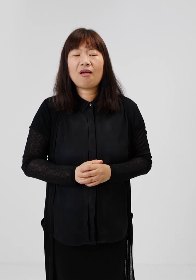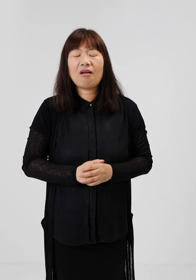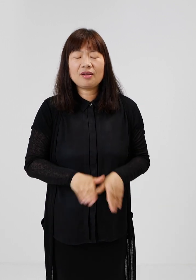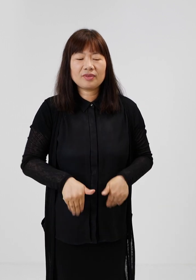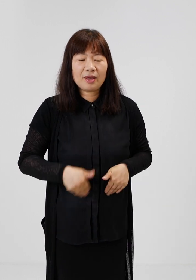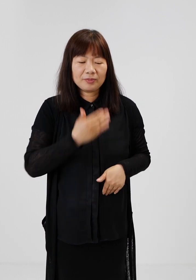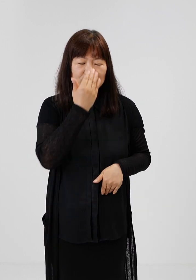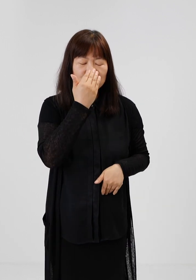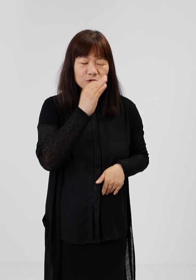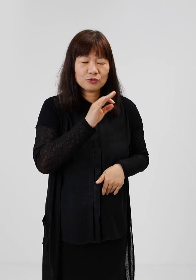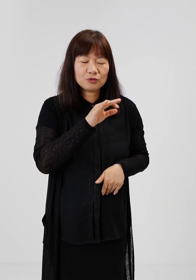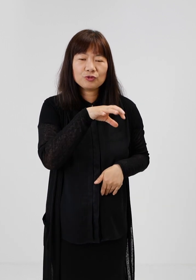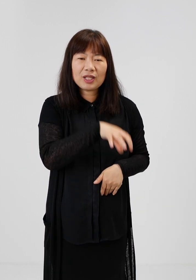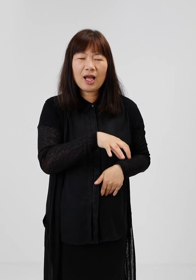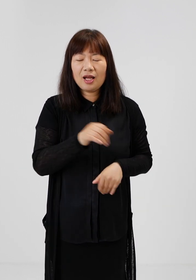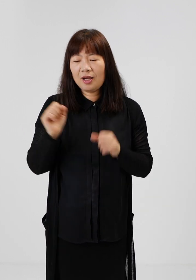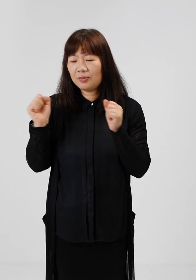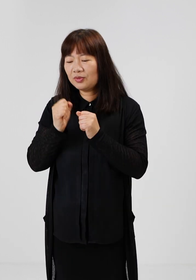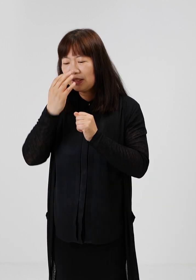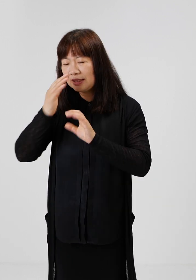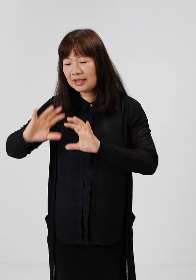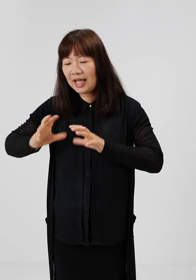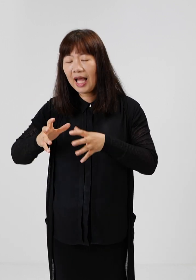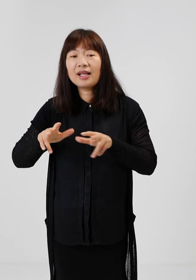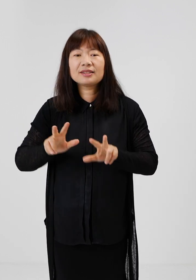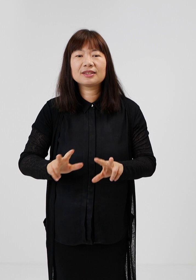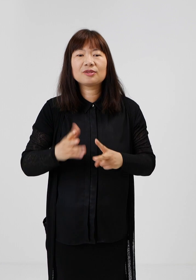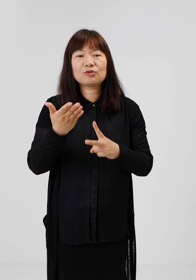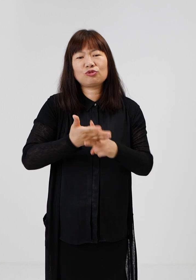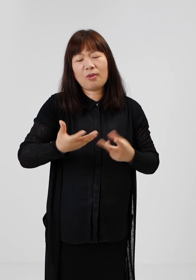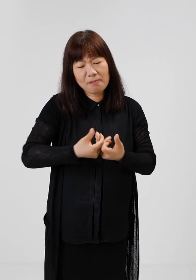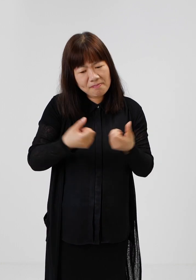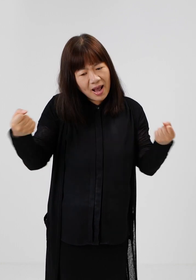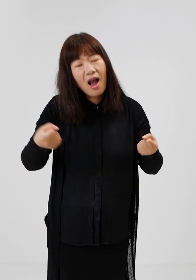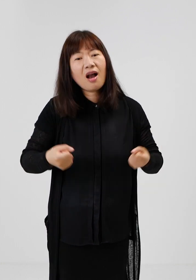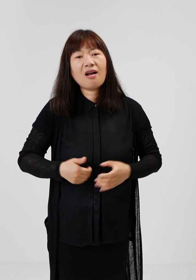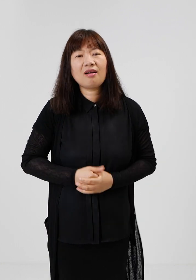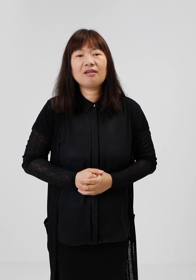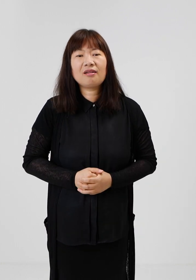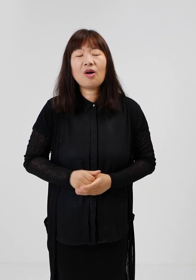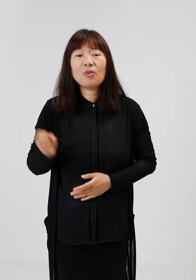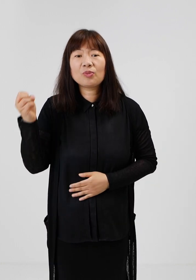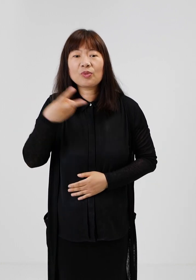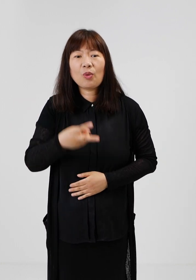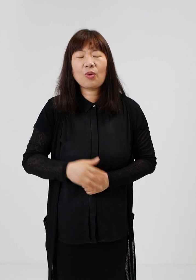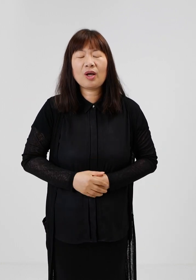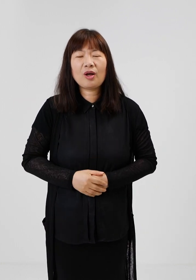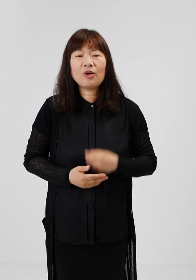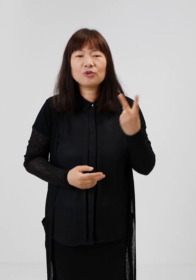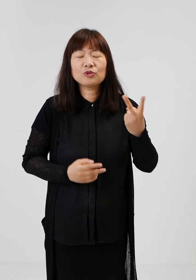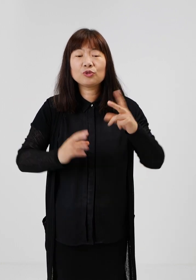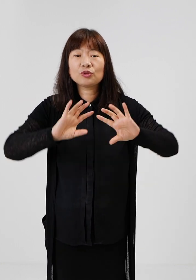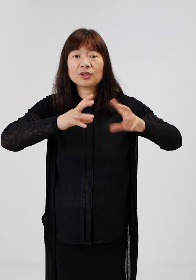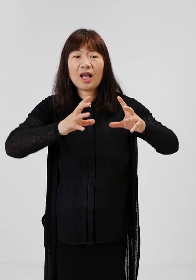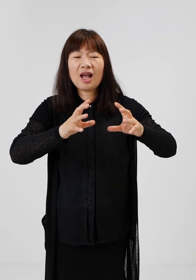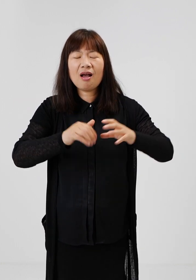남유다로 북이스라엘로 나라는 그나마 두 쪽이 납니다. 그리고 두